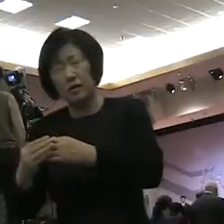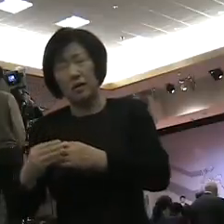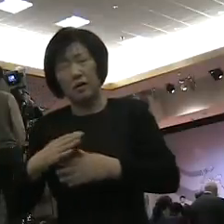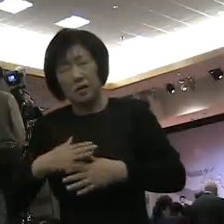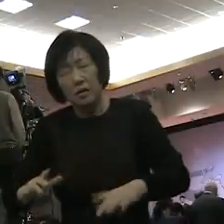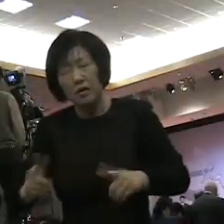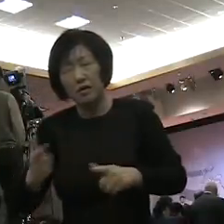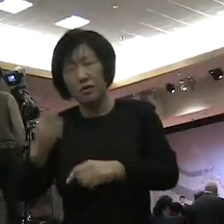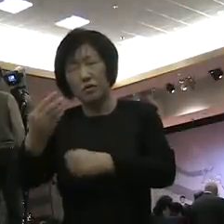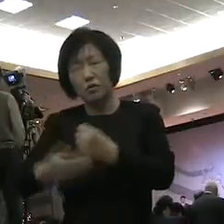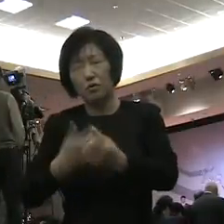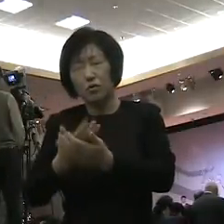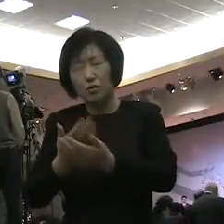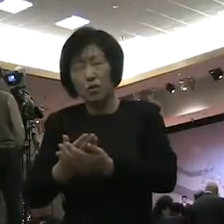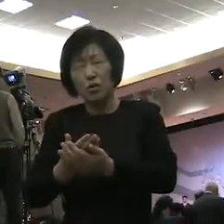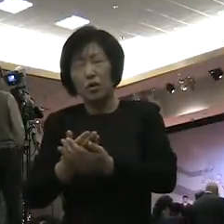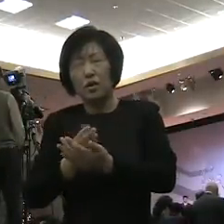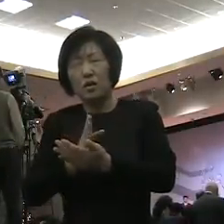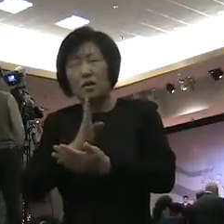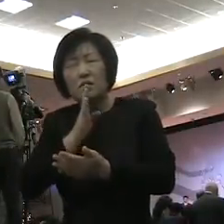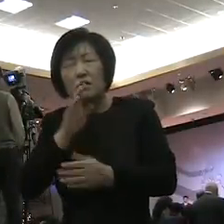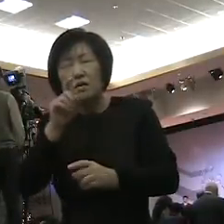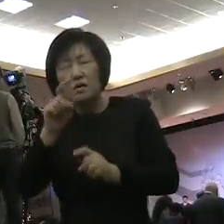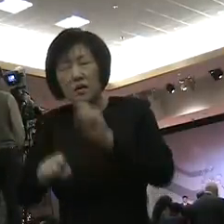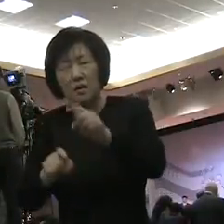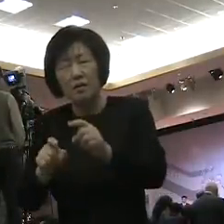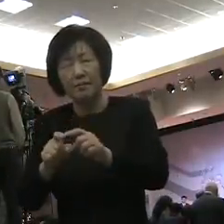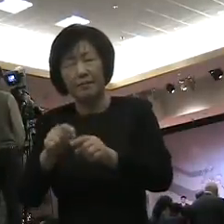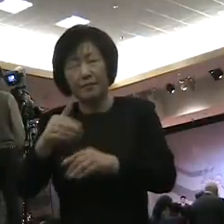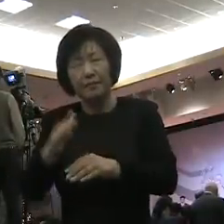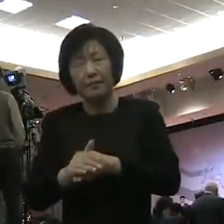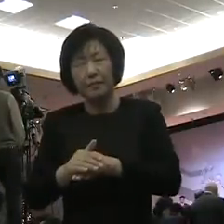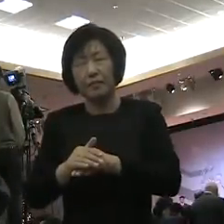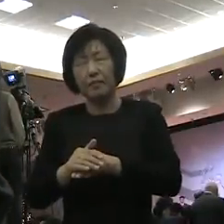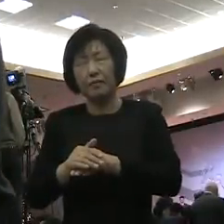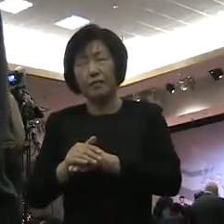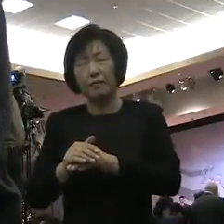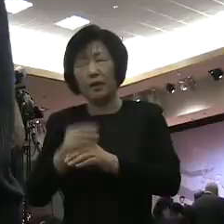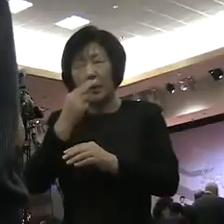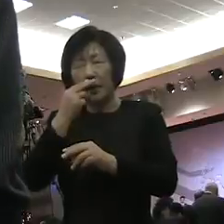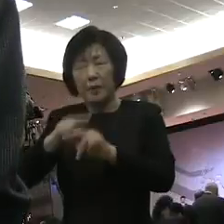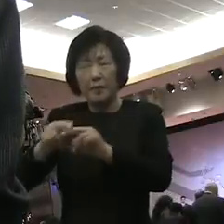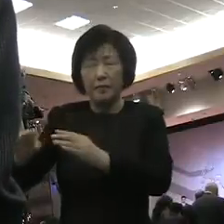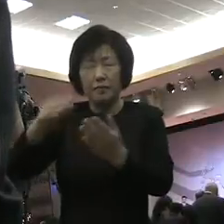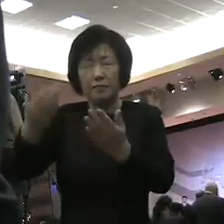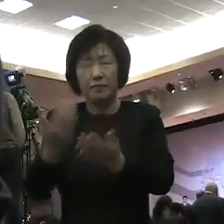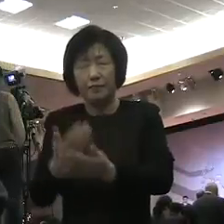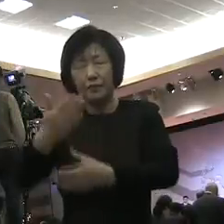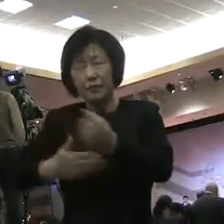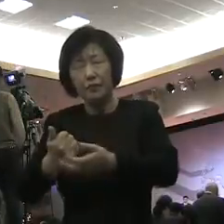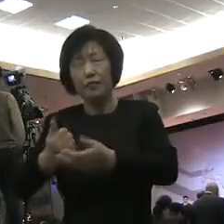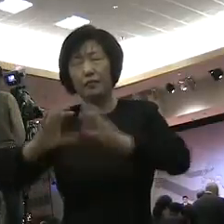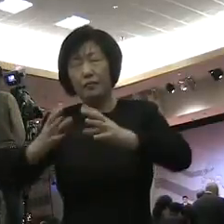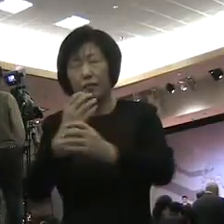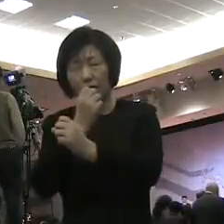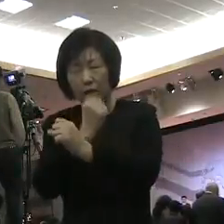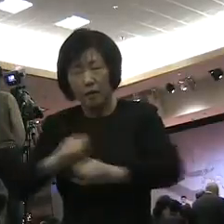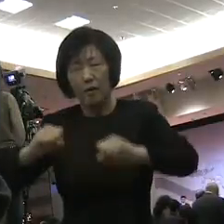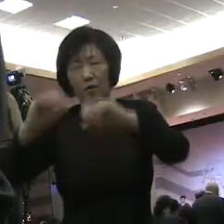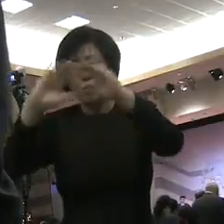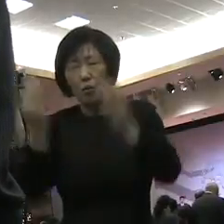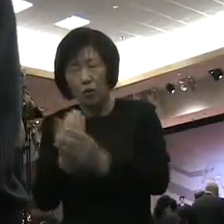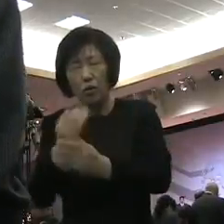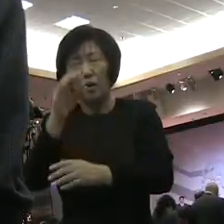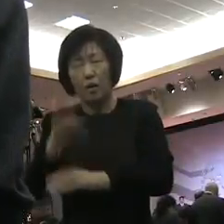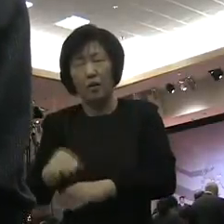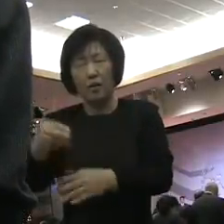주시옵소서. 우리 교회가 실천해 나가고 있는 킹덤 드림의 비전 위에 기름 부으시고 하나님의 나라가 확장되는 일에 우리 모두가 앞장설 수 있게